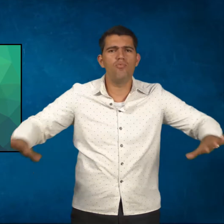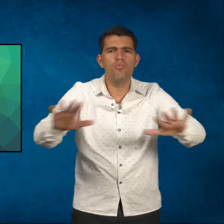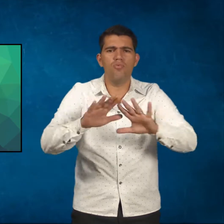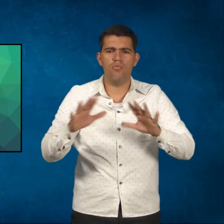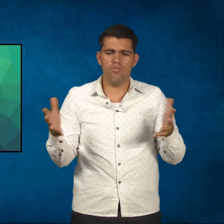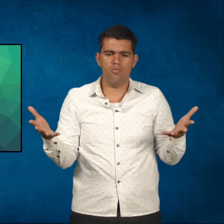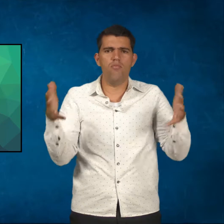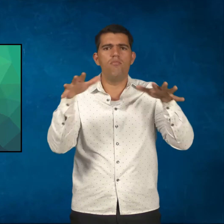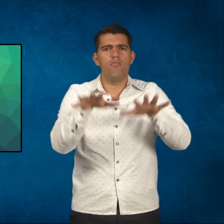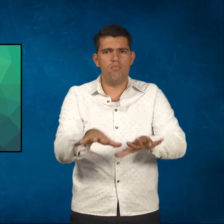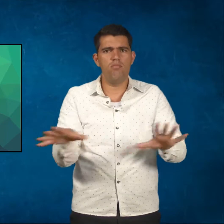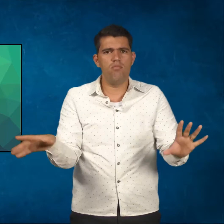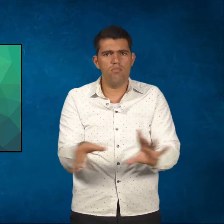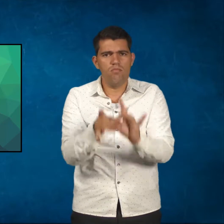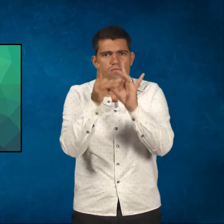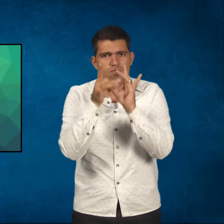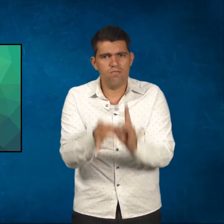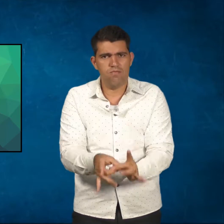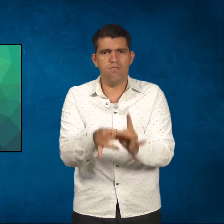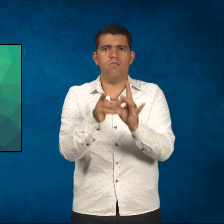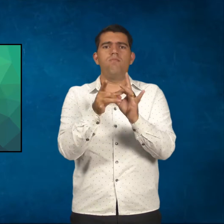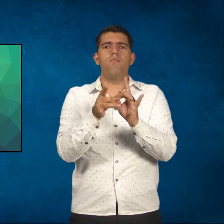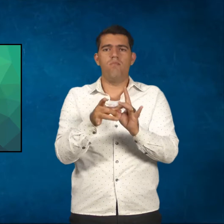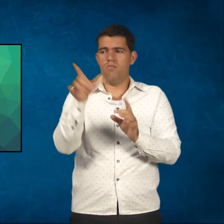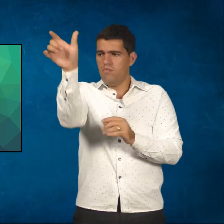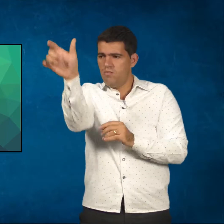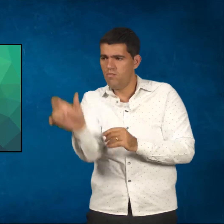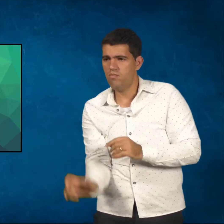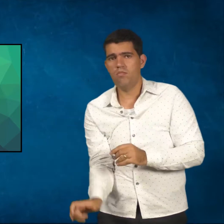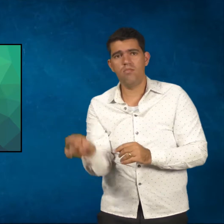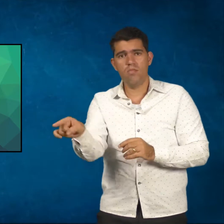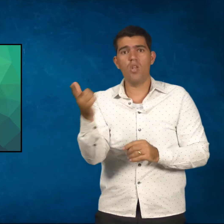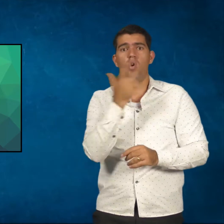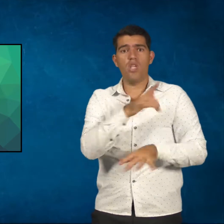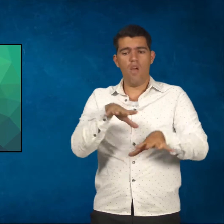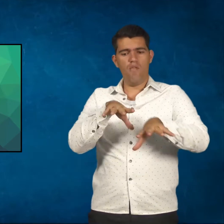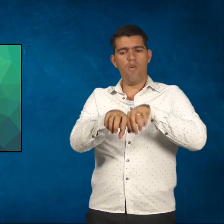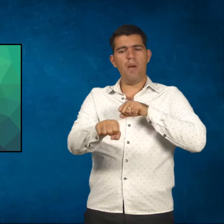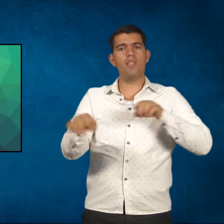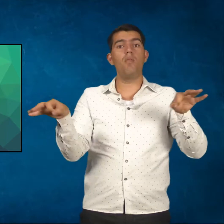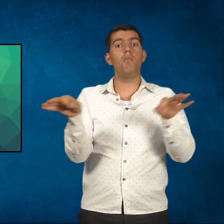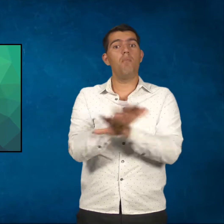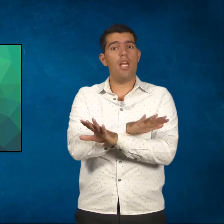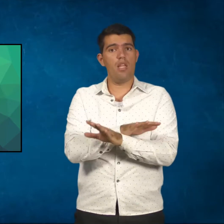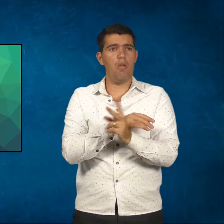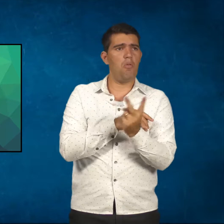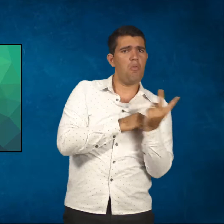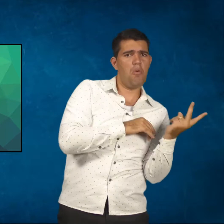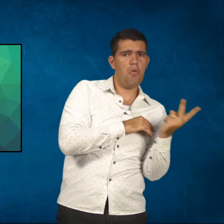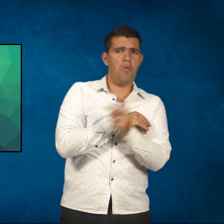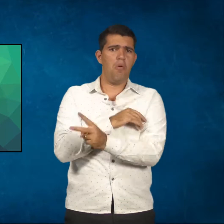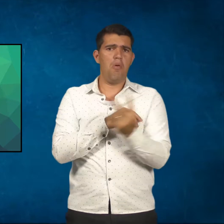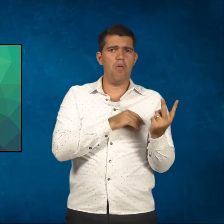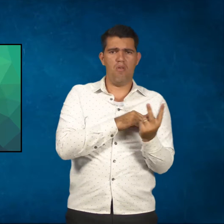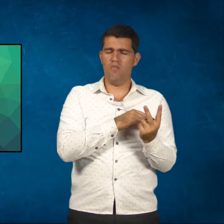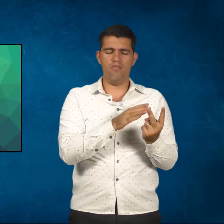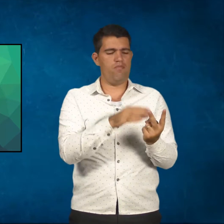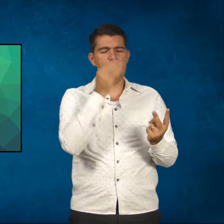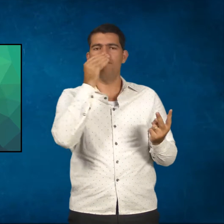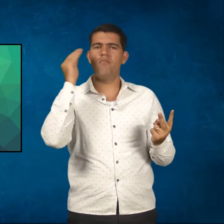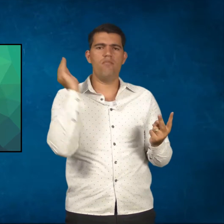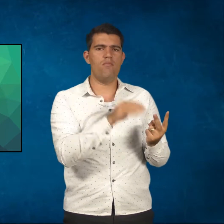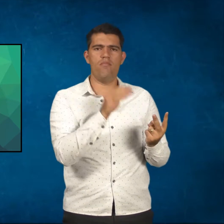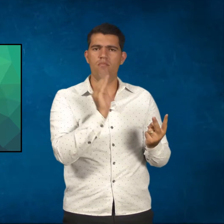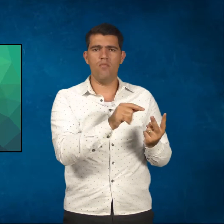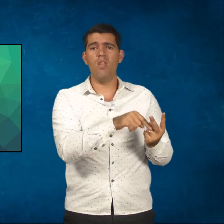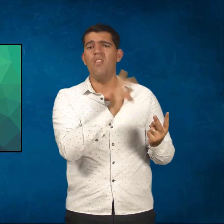que possibilite a formação plena do indivíduo, recusando aquela dualidade sempre presente na história